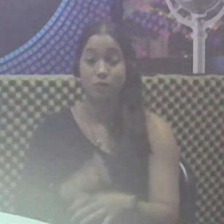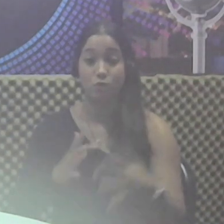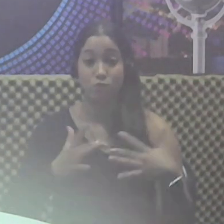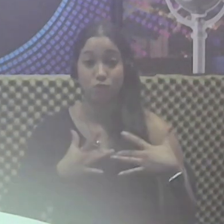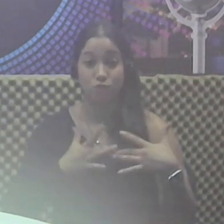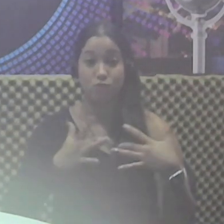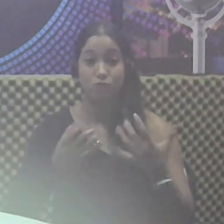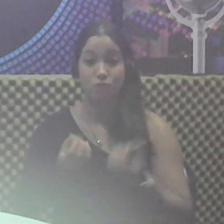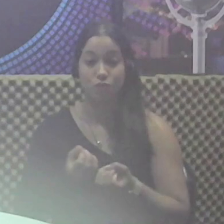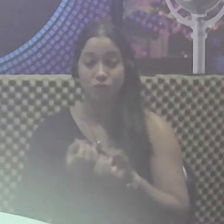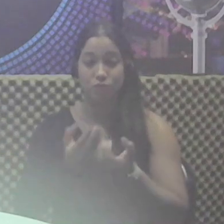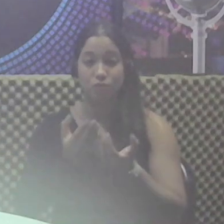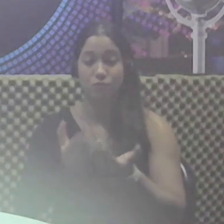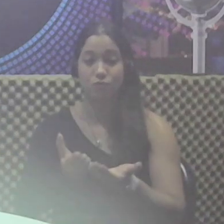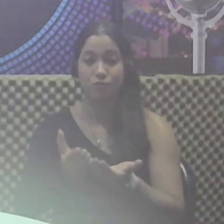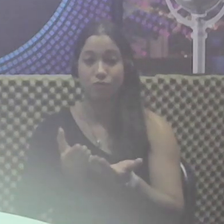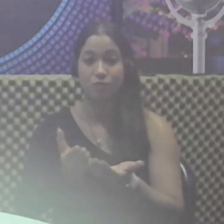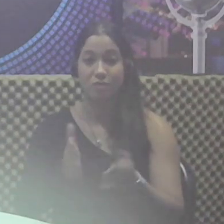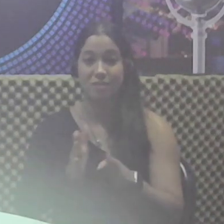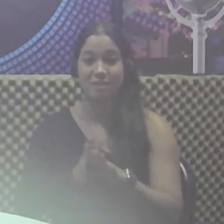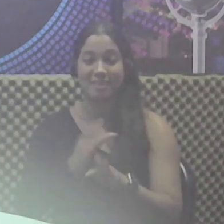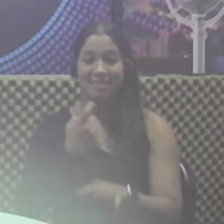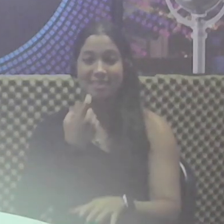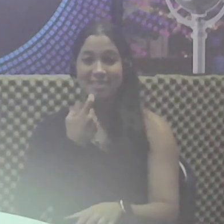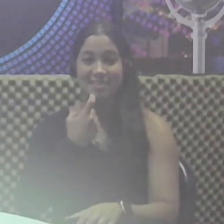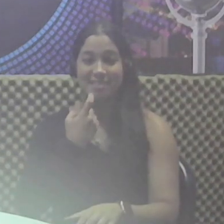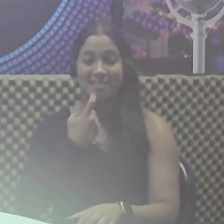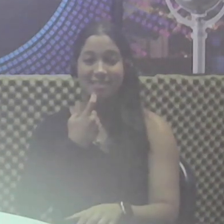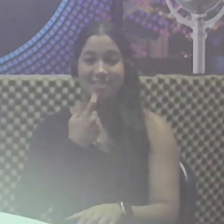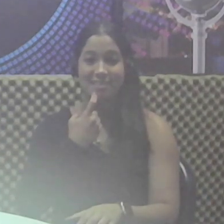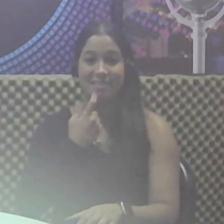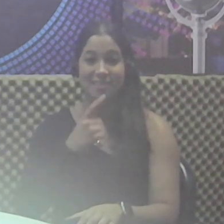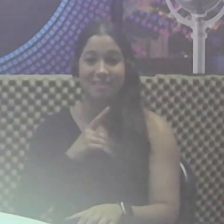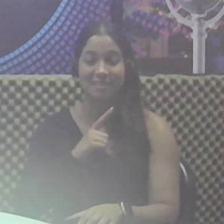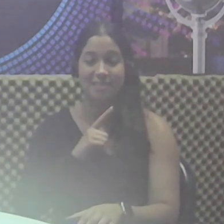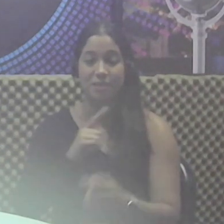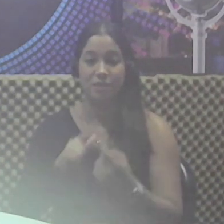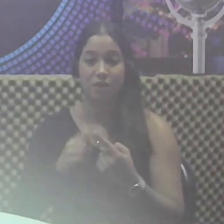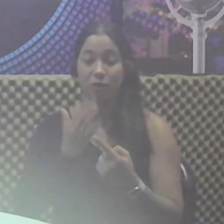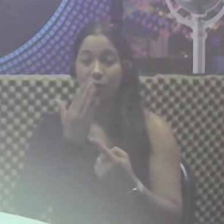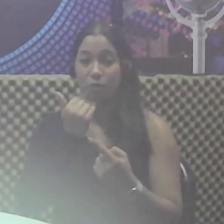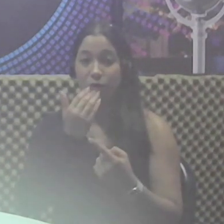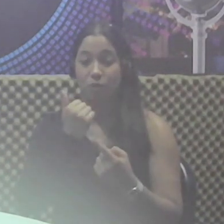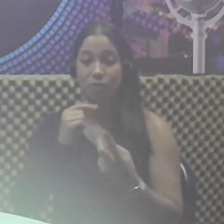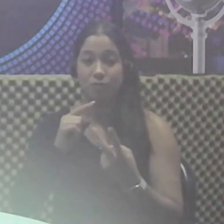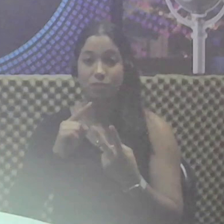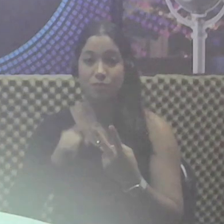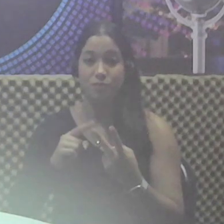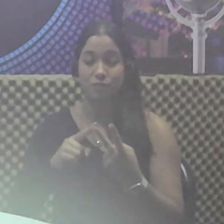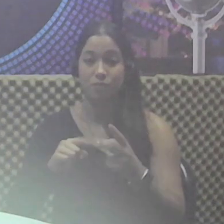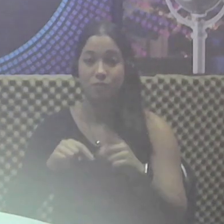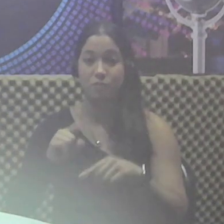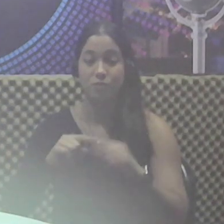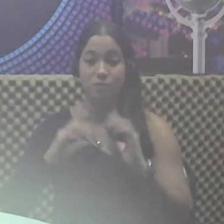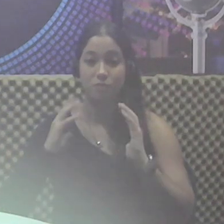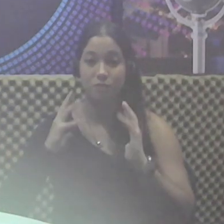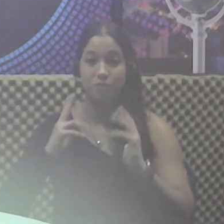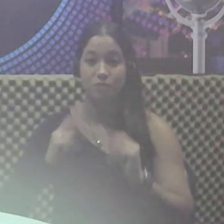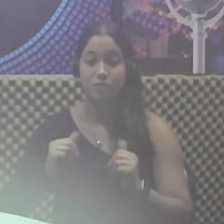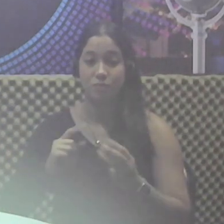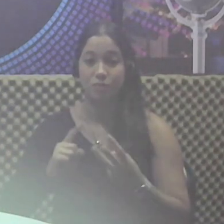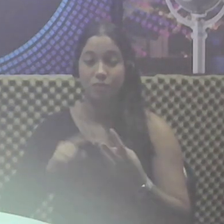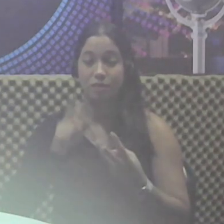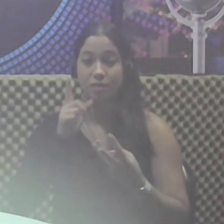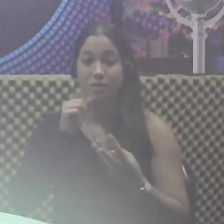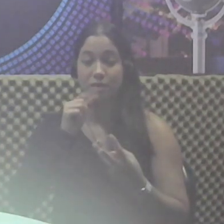serão encaminhados até esta sexta-feira, estão alimentos não perecíveis, materiais de limpeza, água